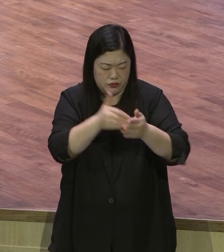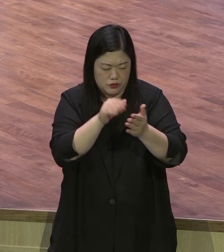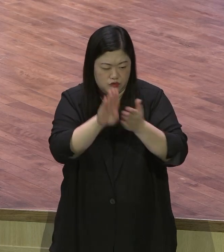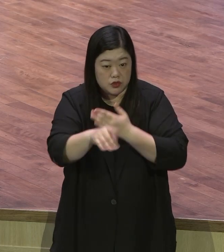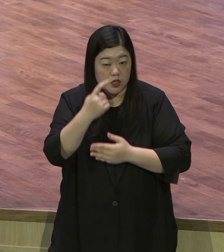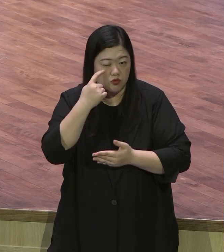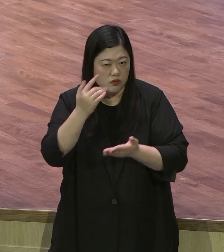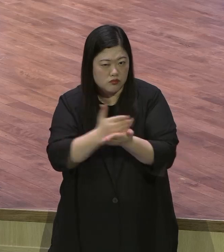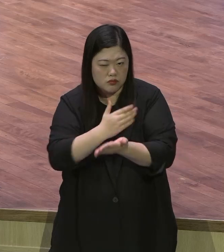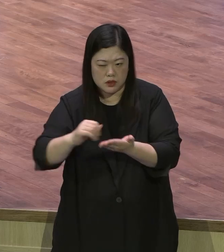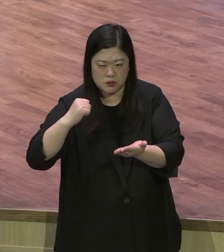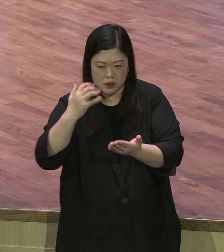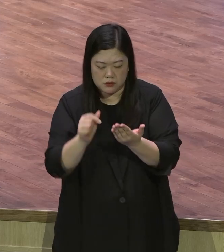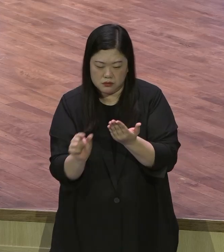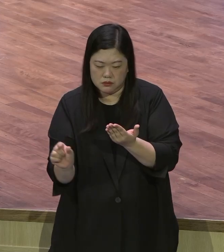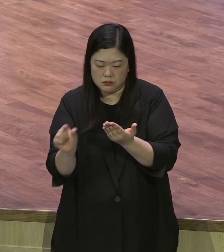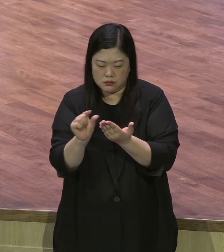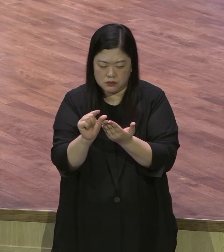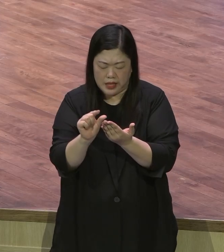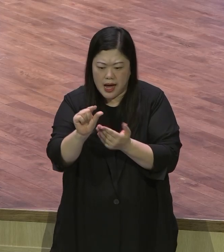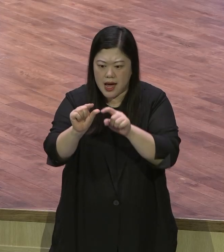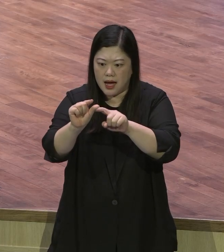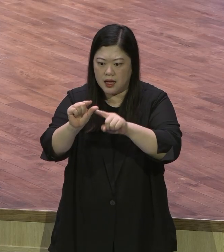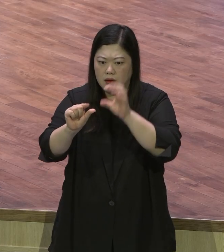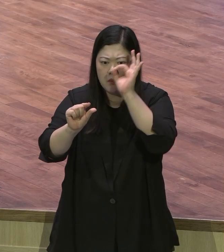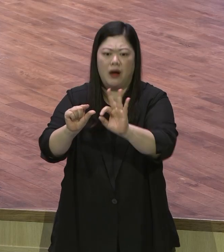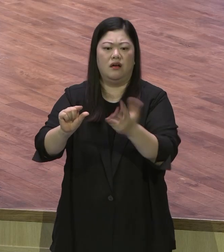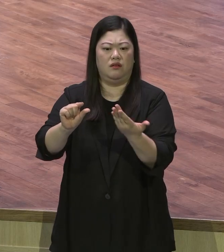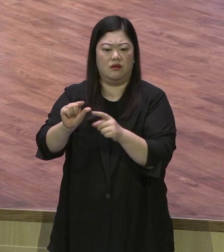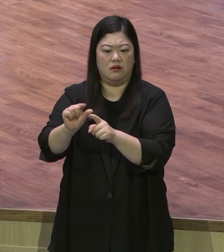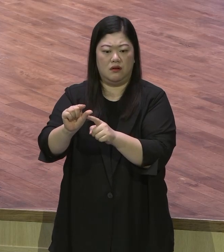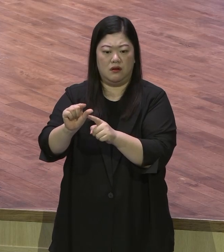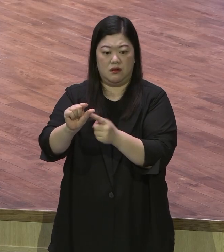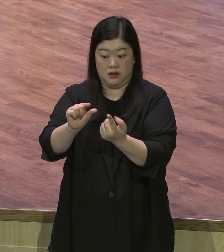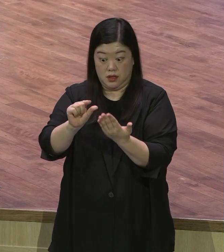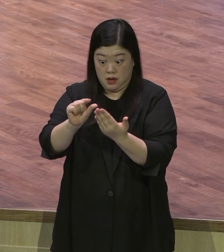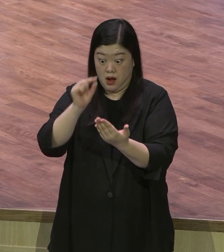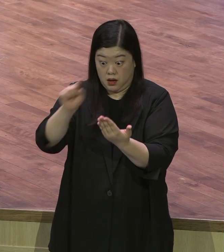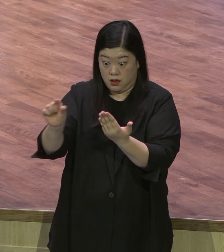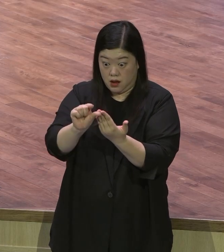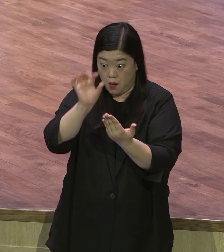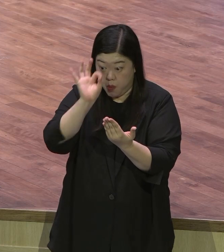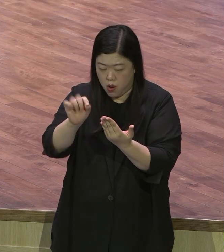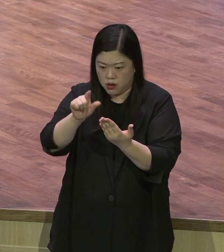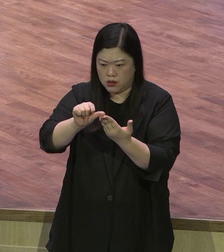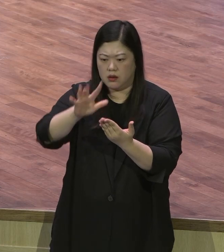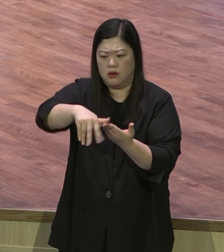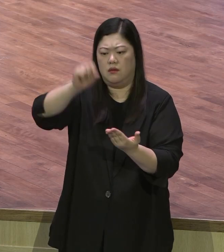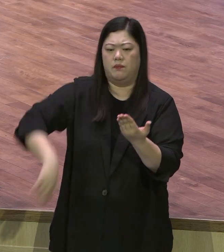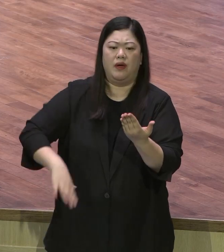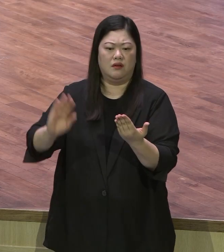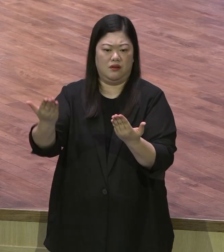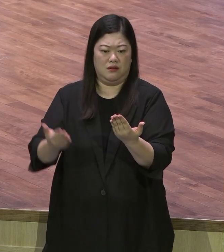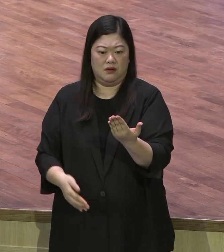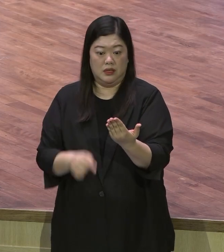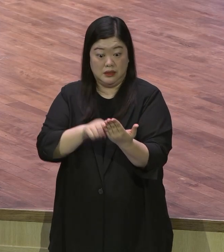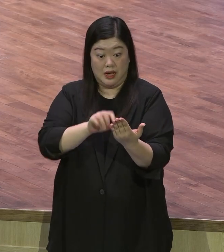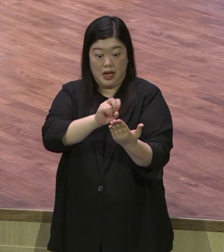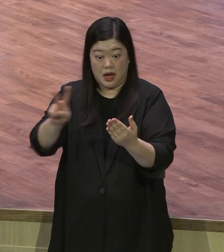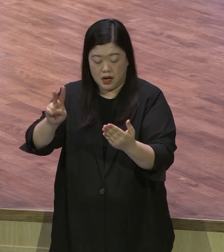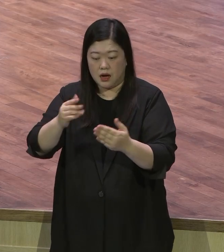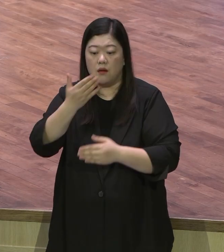하나님 말씀을 내 생각과 내 편의가 아니라 있는 그대로 듣고 준행하면서